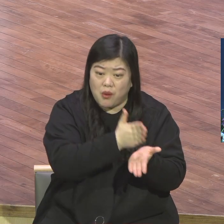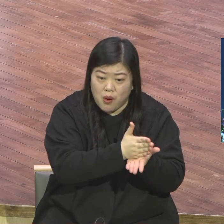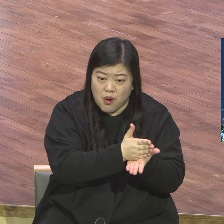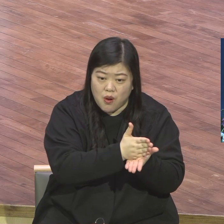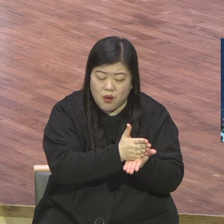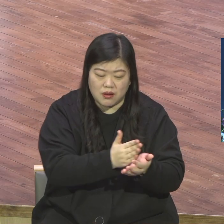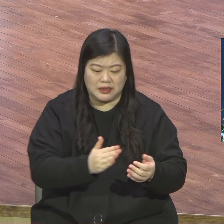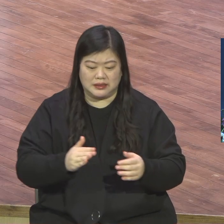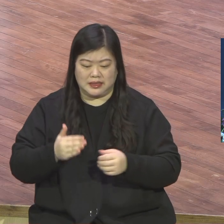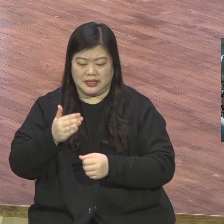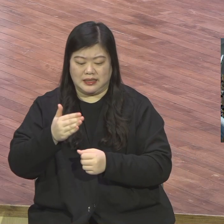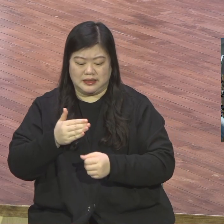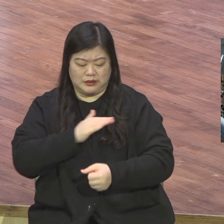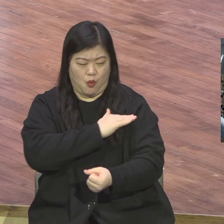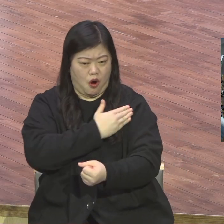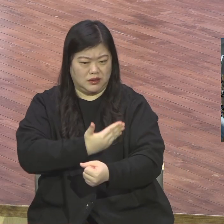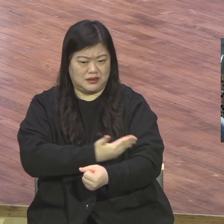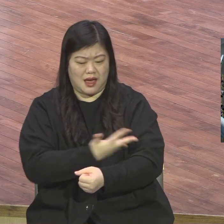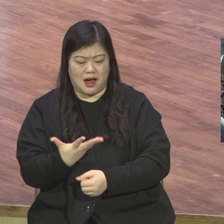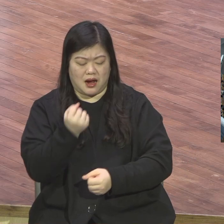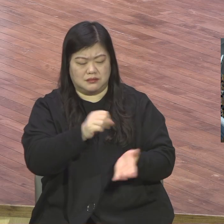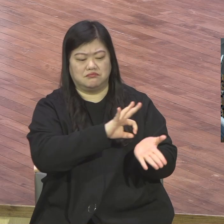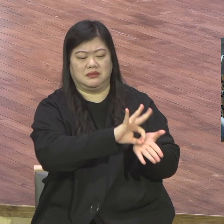권세를 마음껏 누립시다.